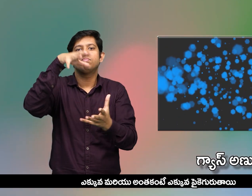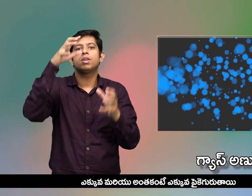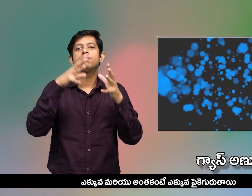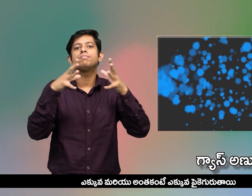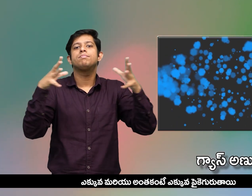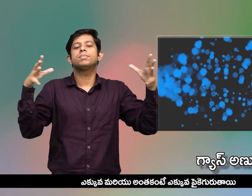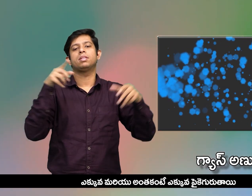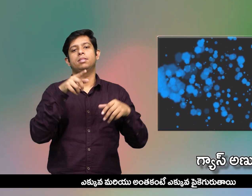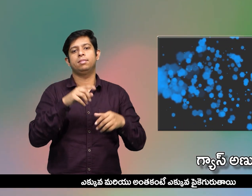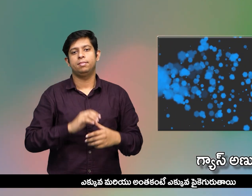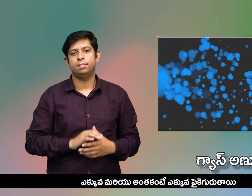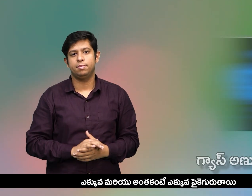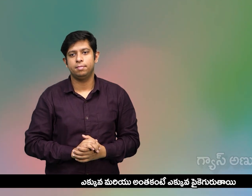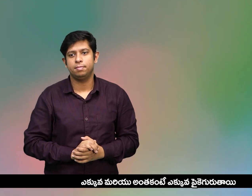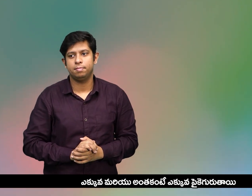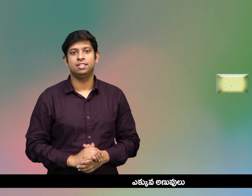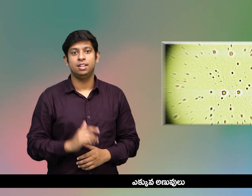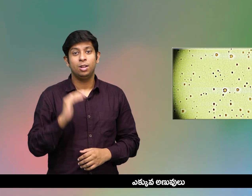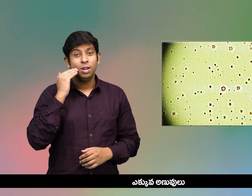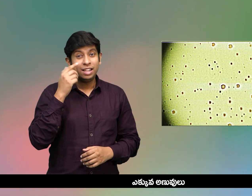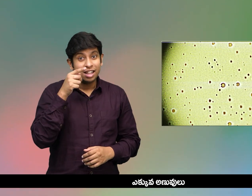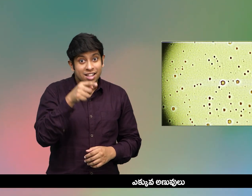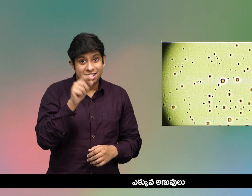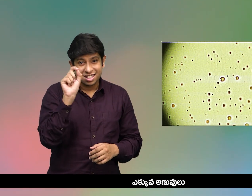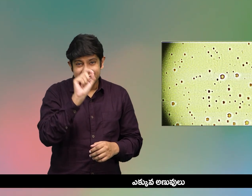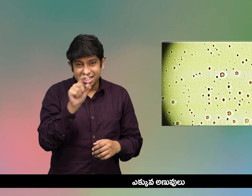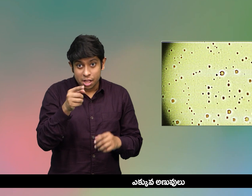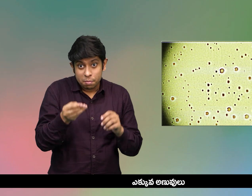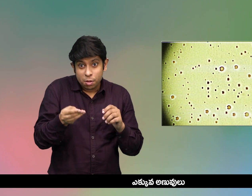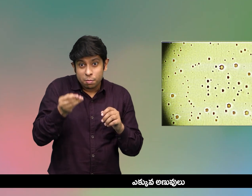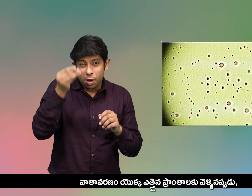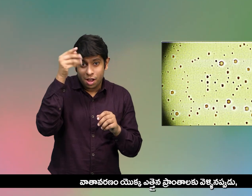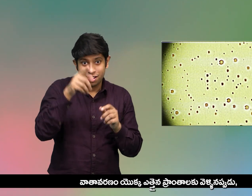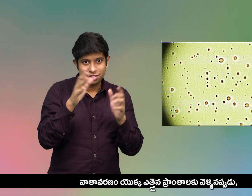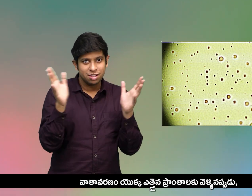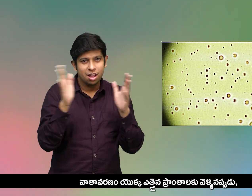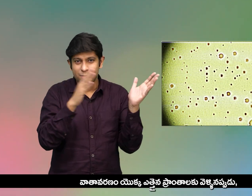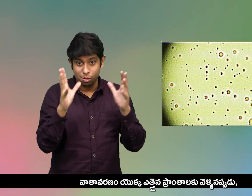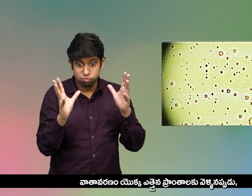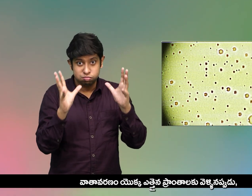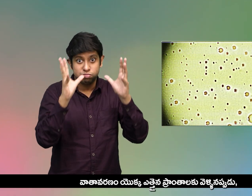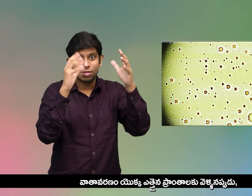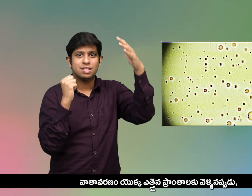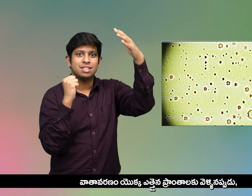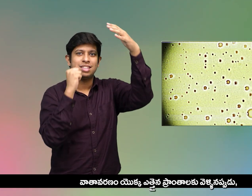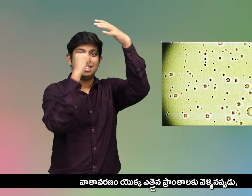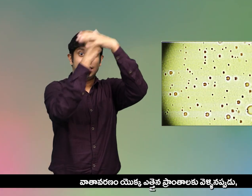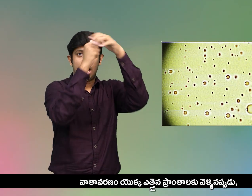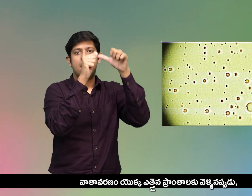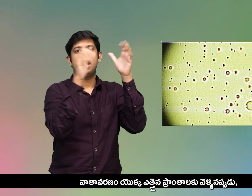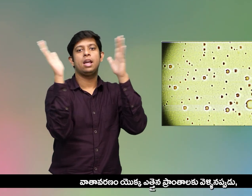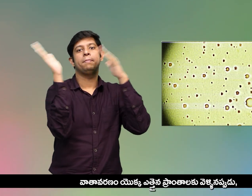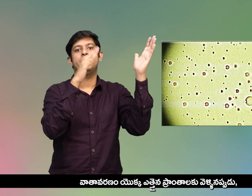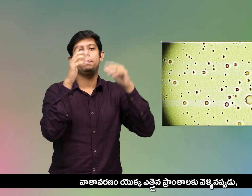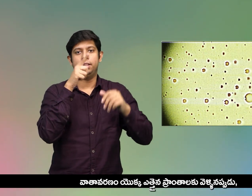ఎక్కువ పైకెగురుతాయి. ఎక్కువ అణువులు వాతావరణం యొక్క ఎత్తైన ప్రాంతాలకు